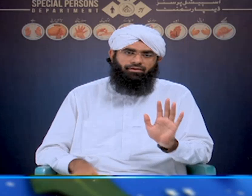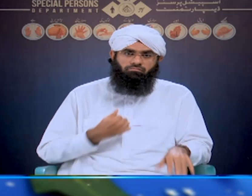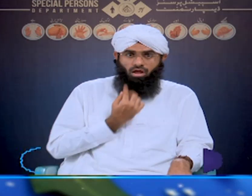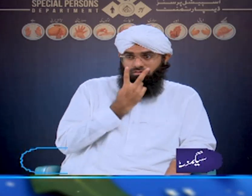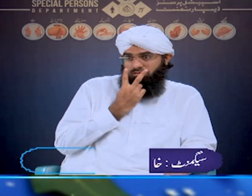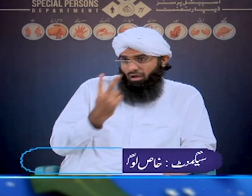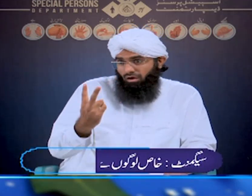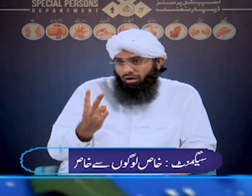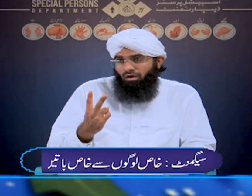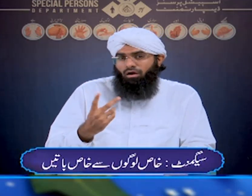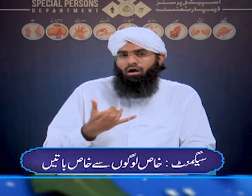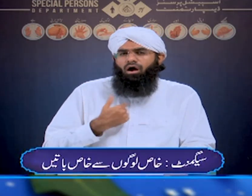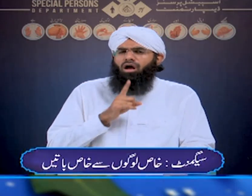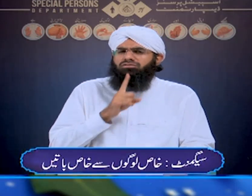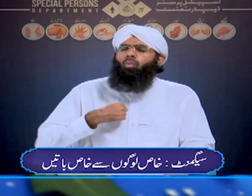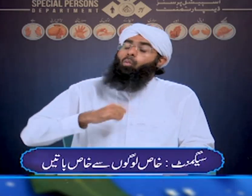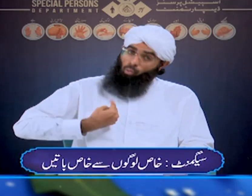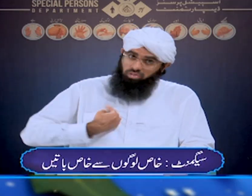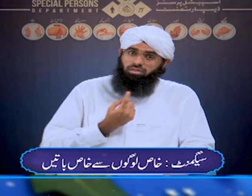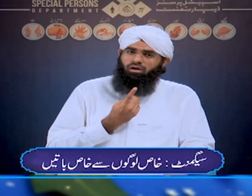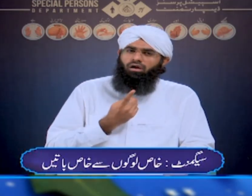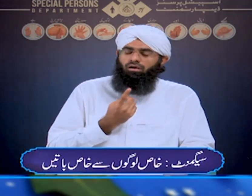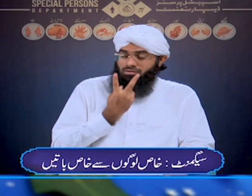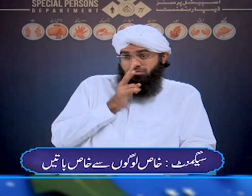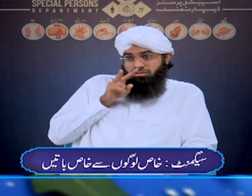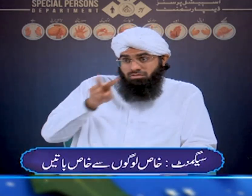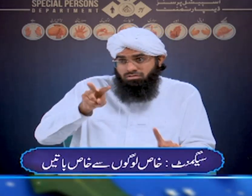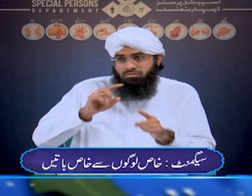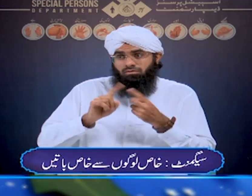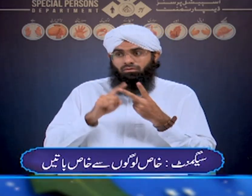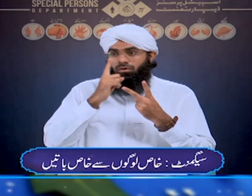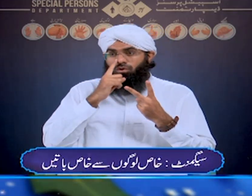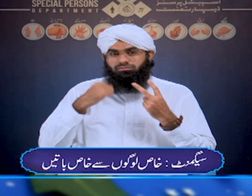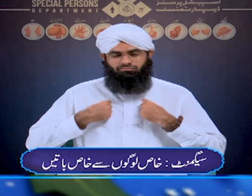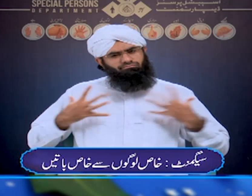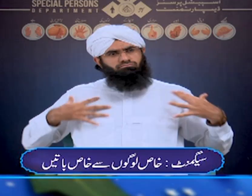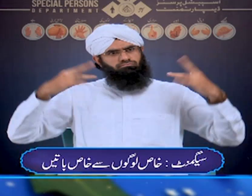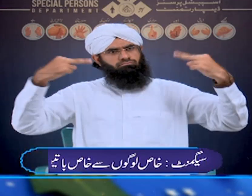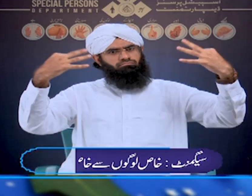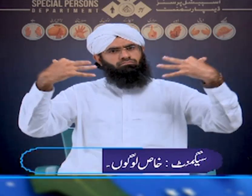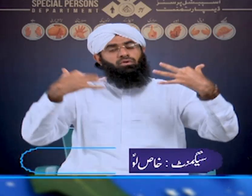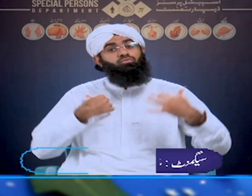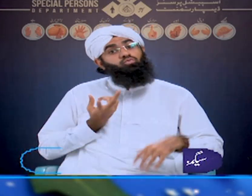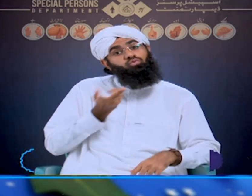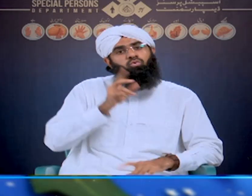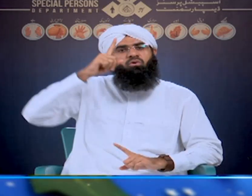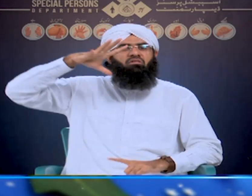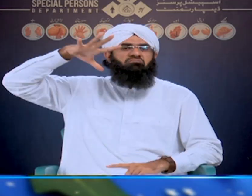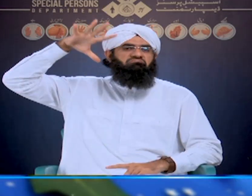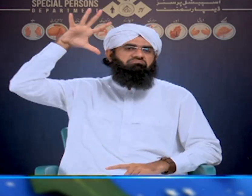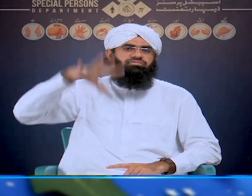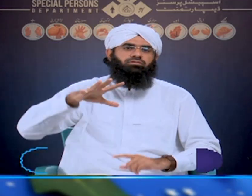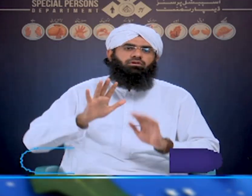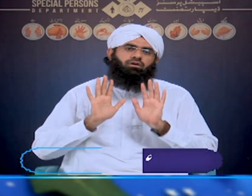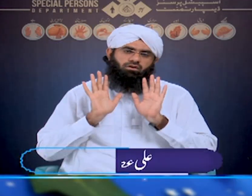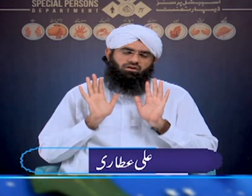والا جب بلا عذر قصدن دیکھے اور عورت اپنے آپ کو بلا عذر قصدن دکھائے تو دونوں پر اللہ عز و